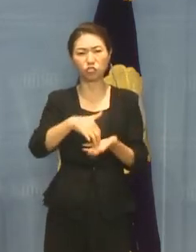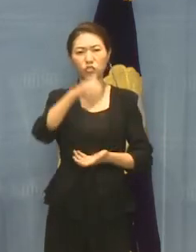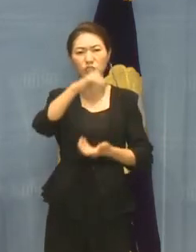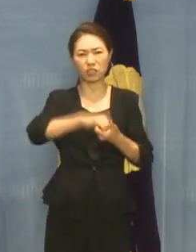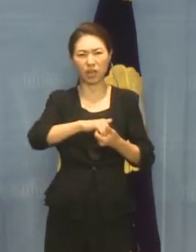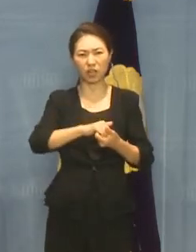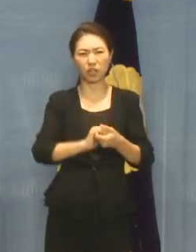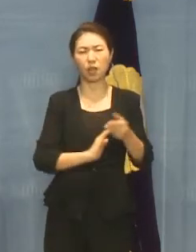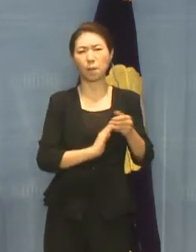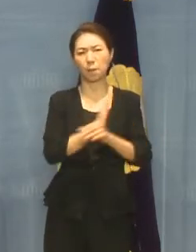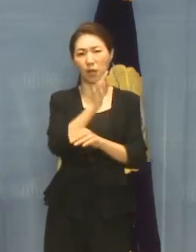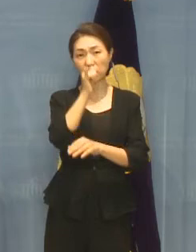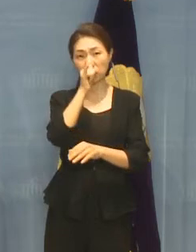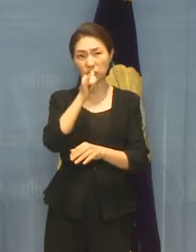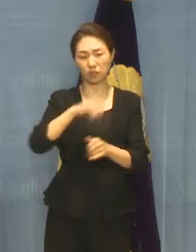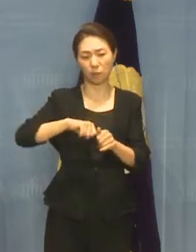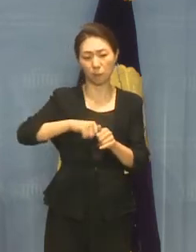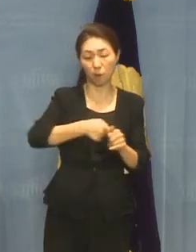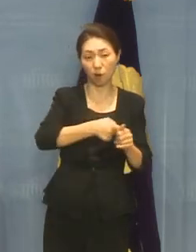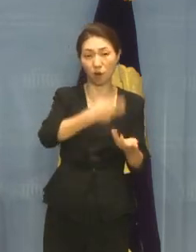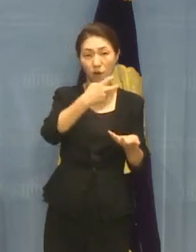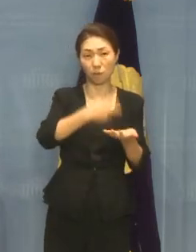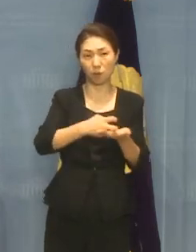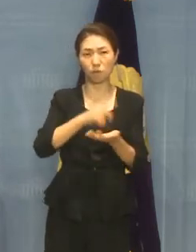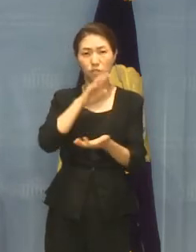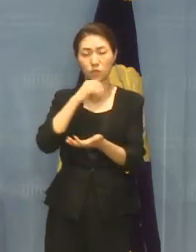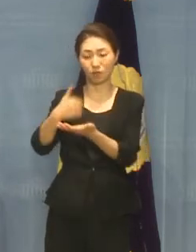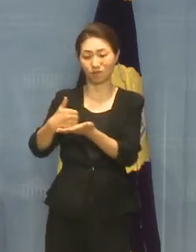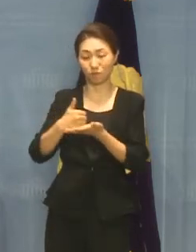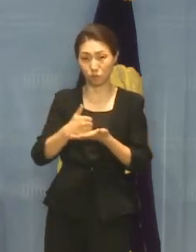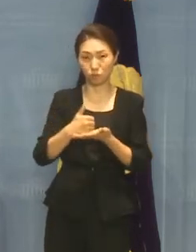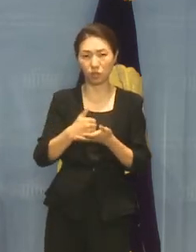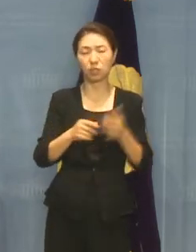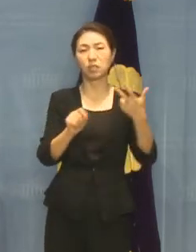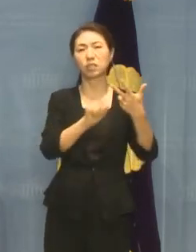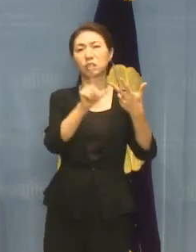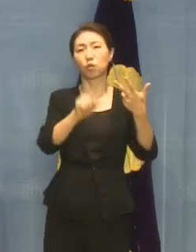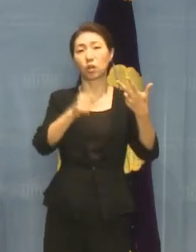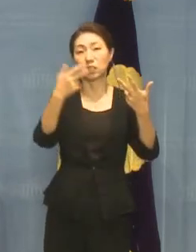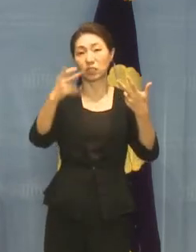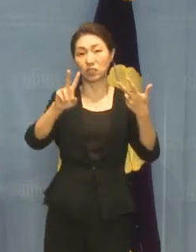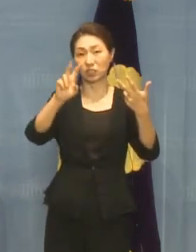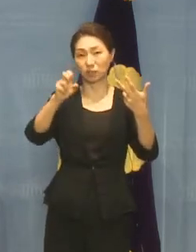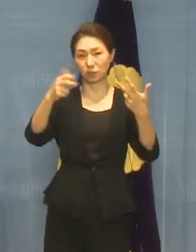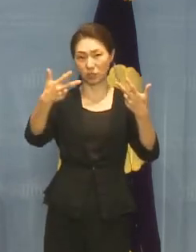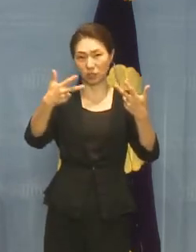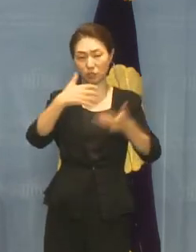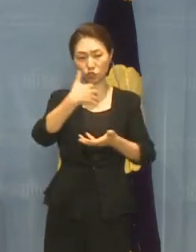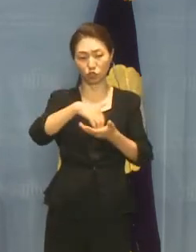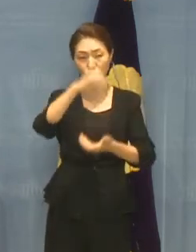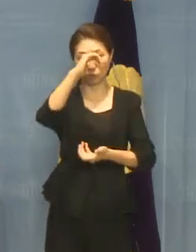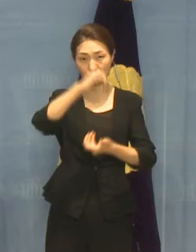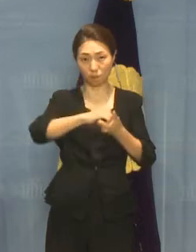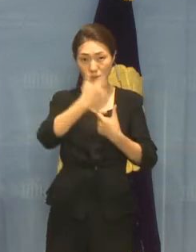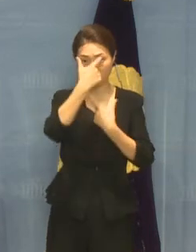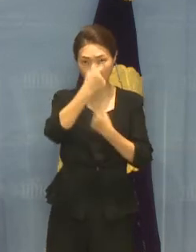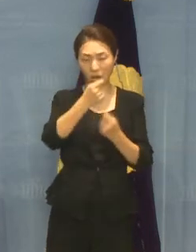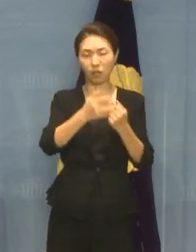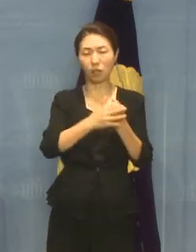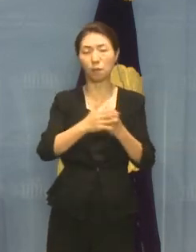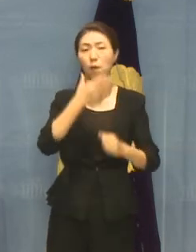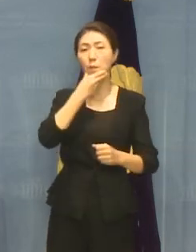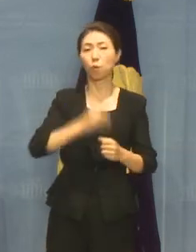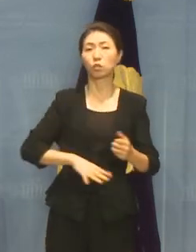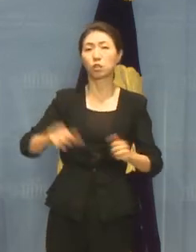의료기관 실태조사 실시에 관한 청원이 7월 29일 성립되어 8월 2일에 소관위원회인